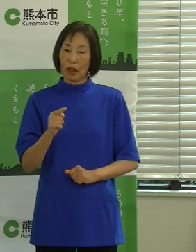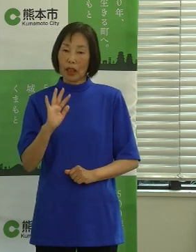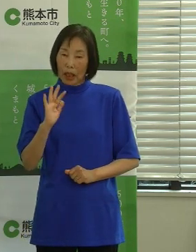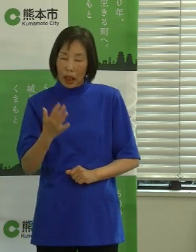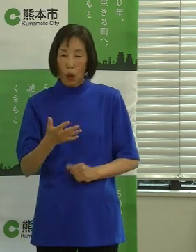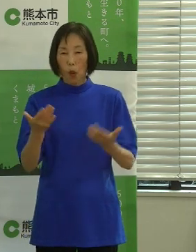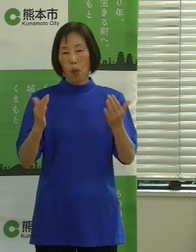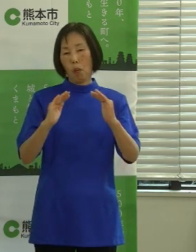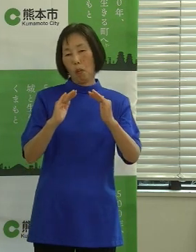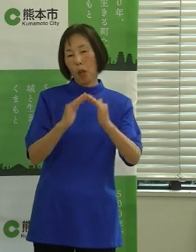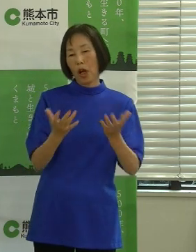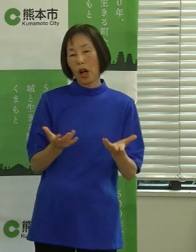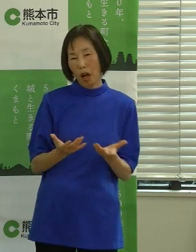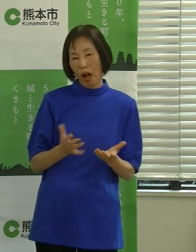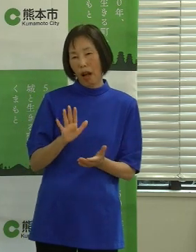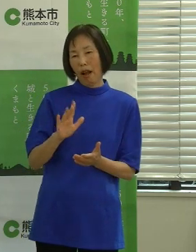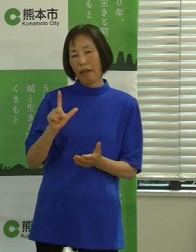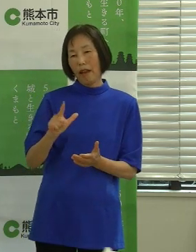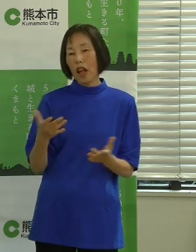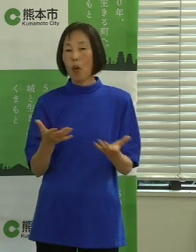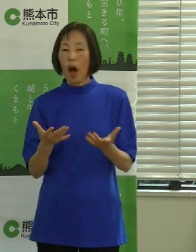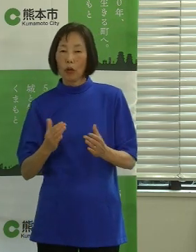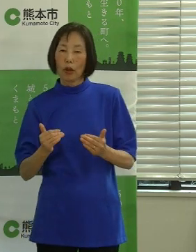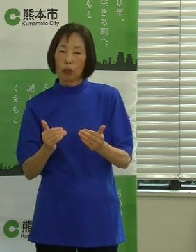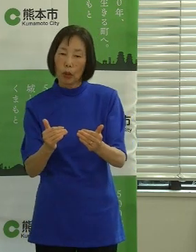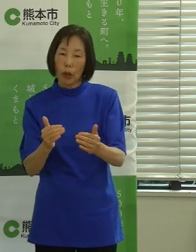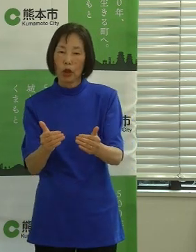くものだろうというふうに思います。